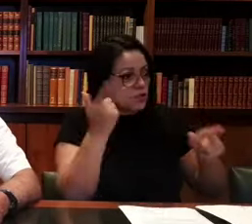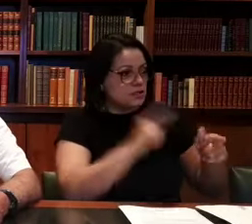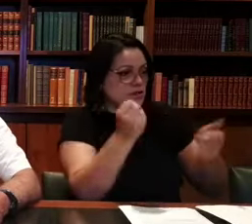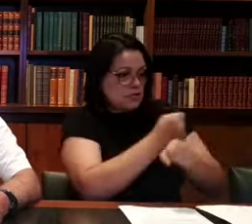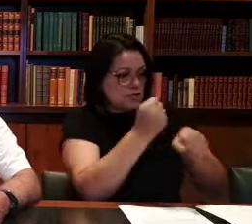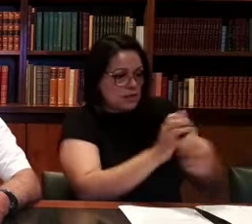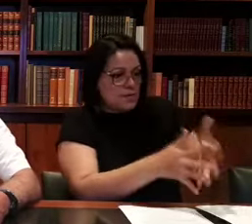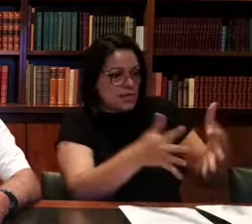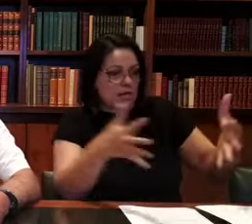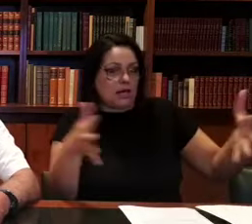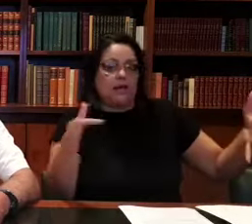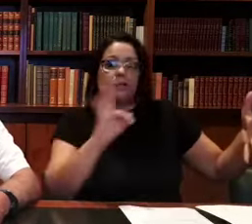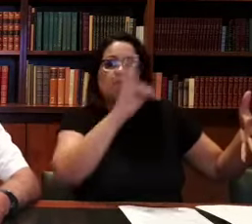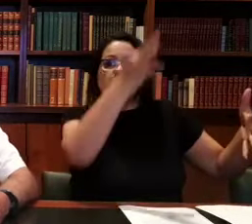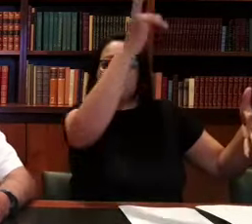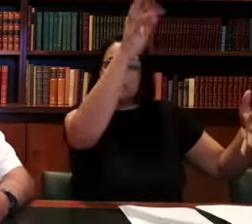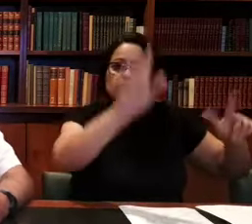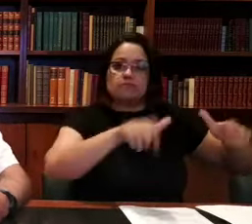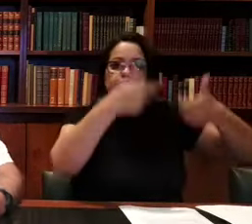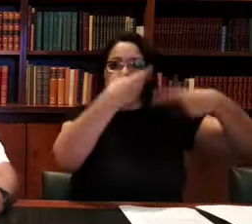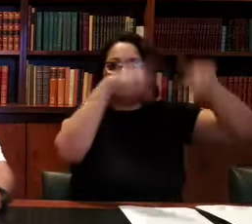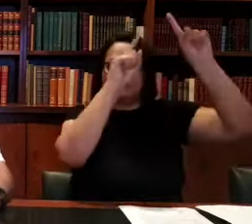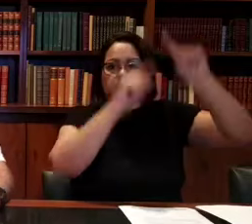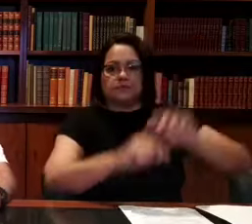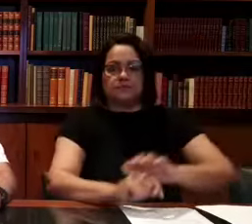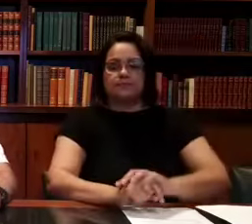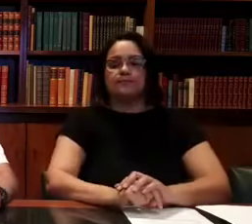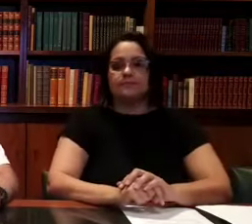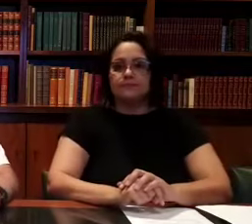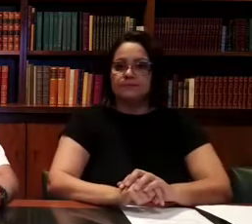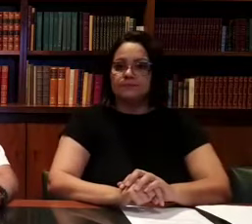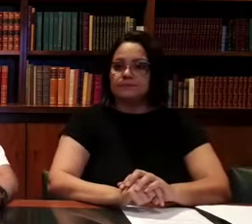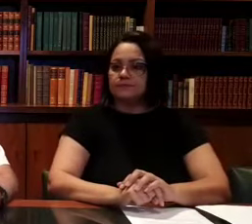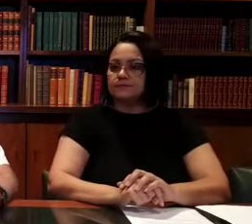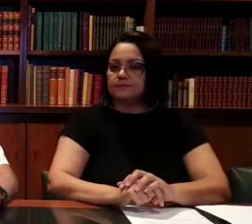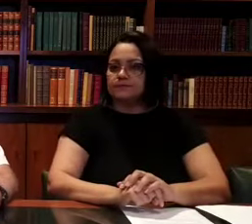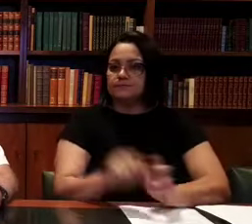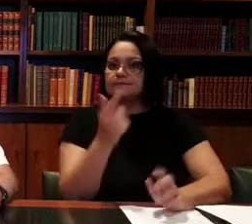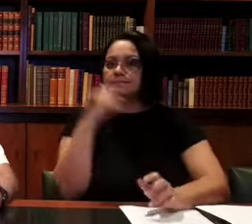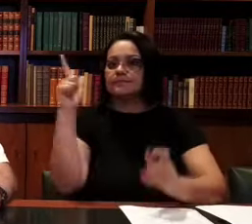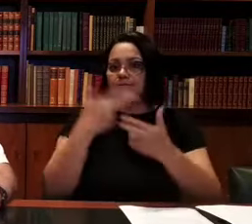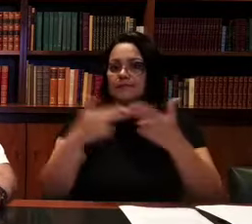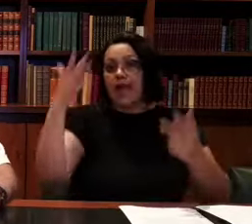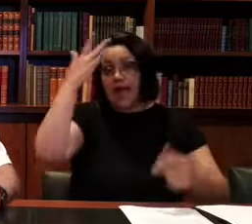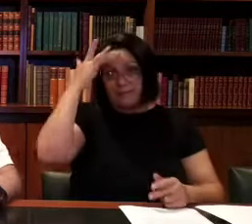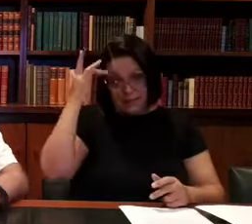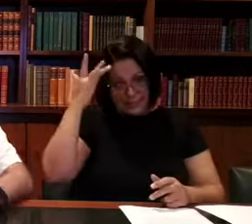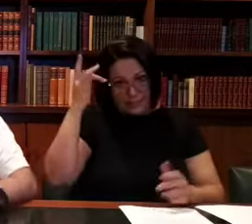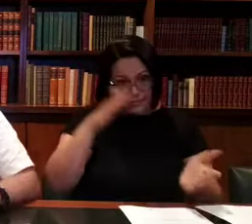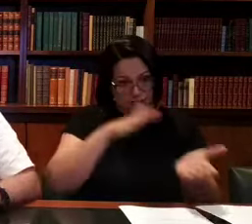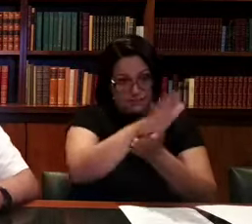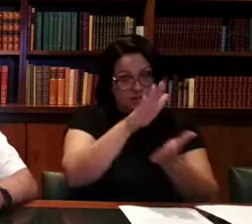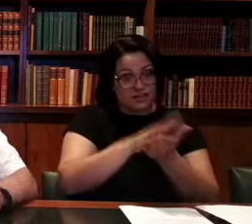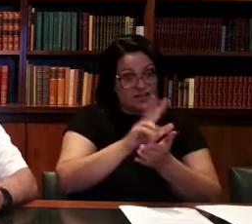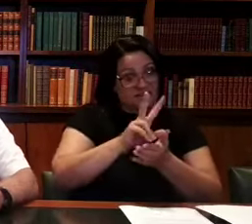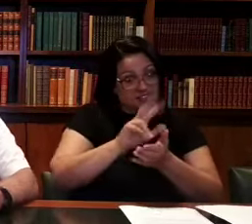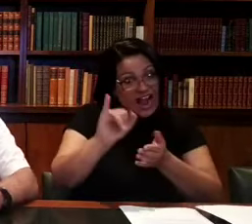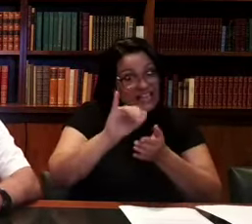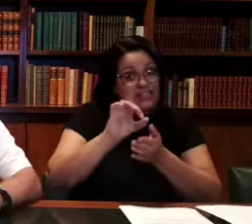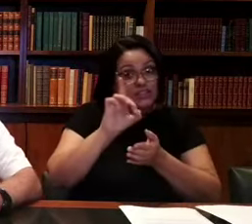e preparar o caminho do Futuro aí outra coisa aqui o sai publicado amanhã no Diário Oficial da União por causa da pandemia né